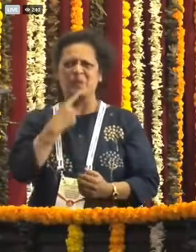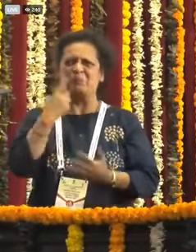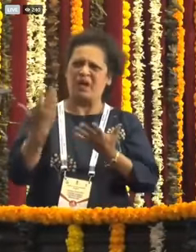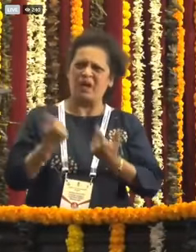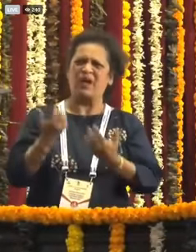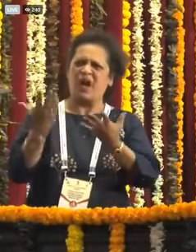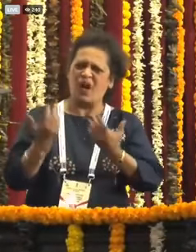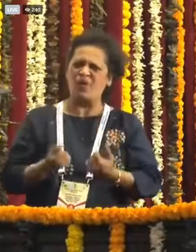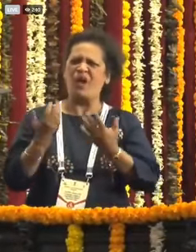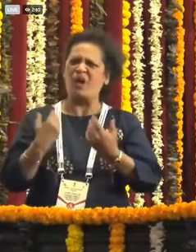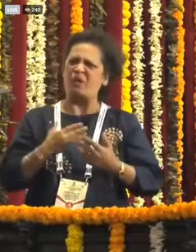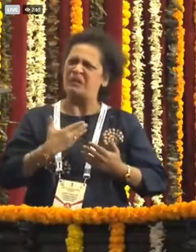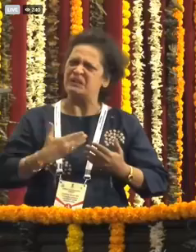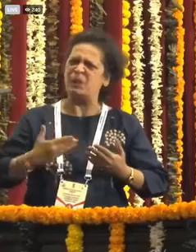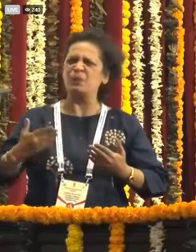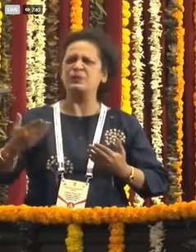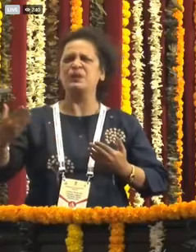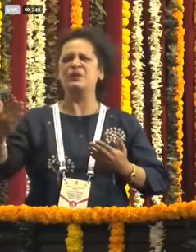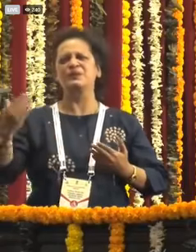मागण्यांसाठी,